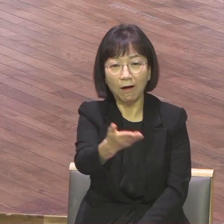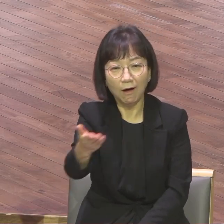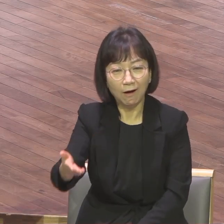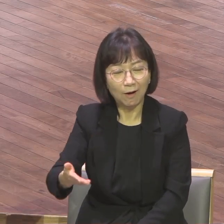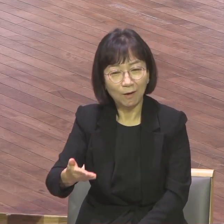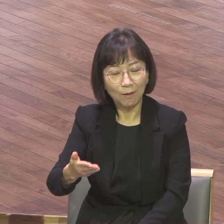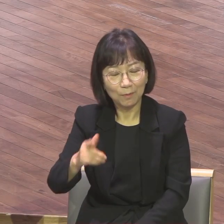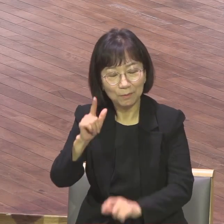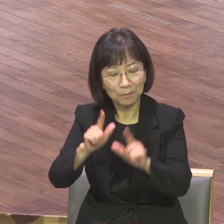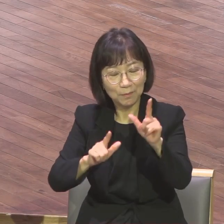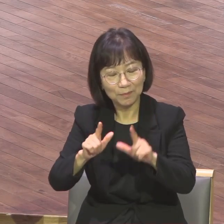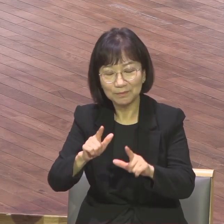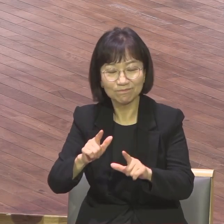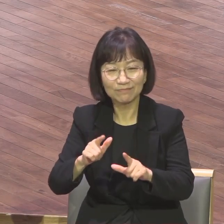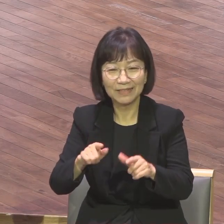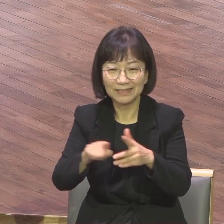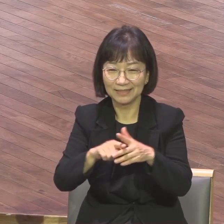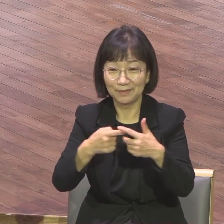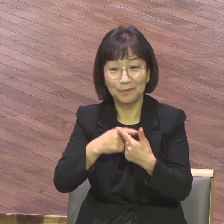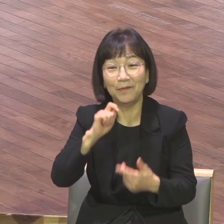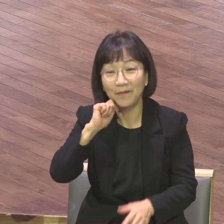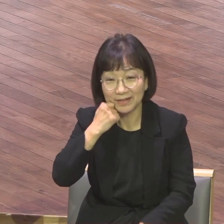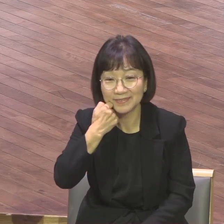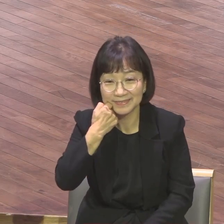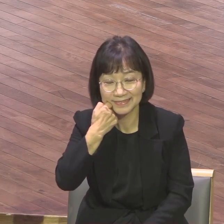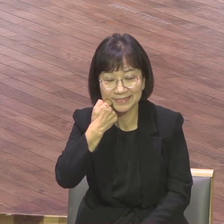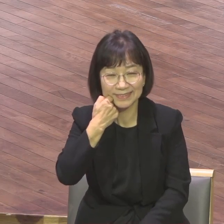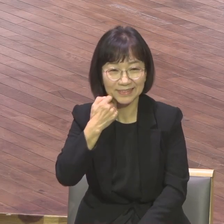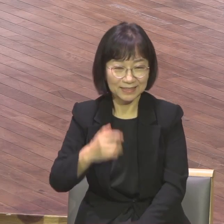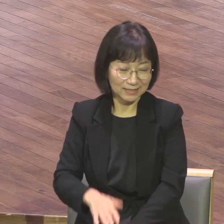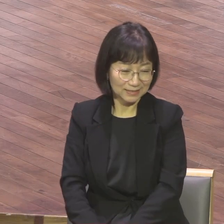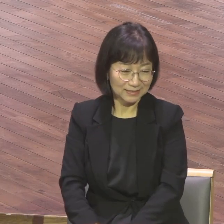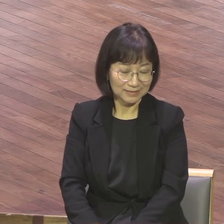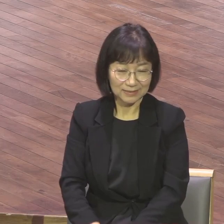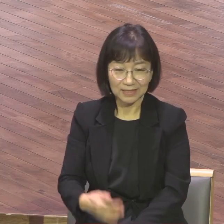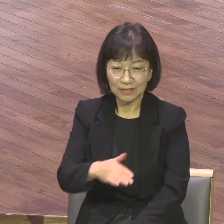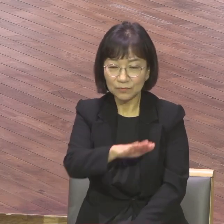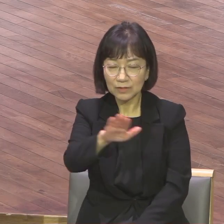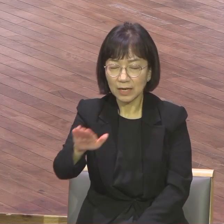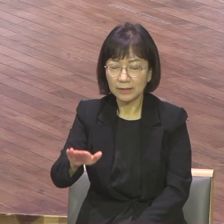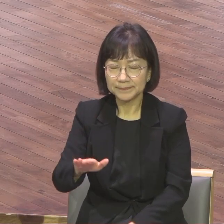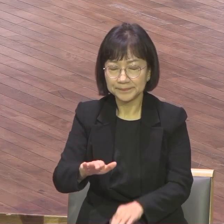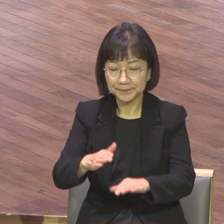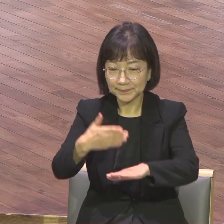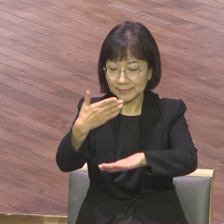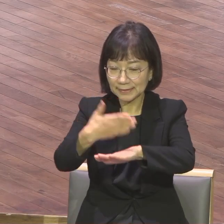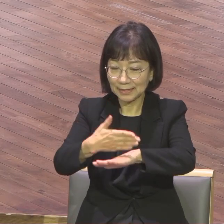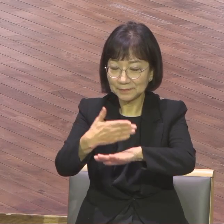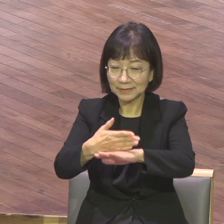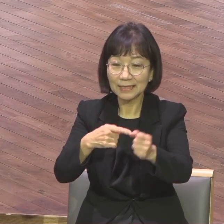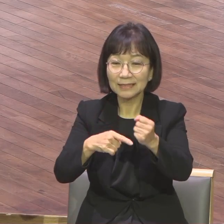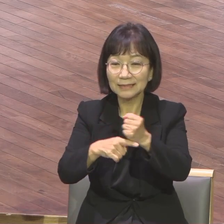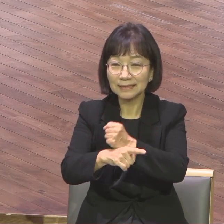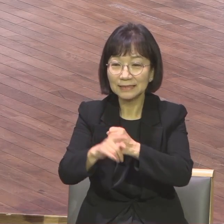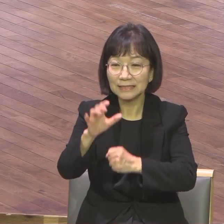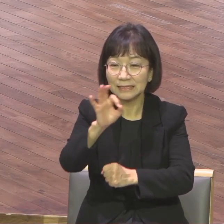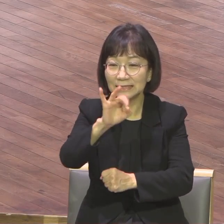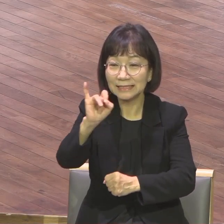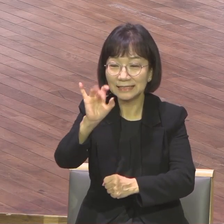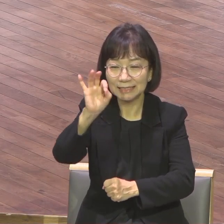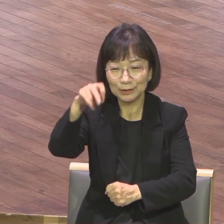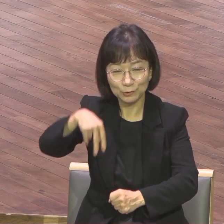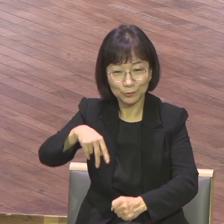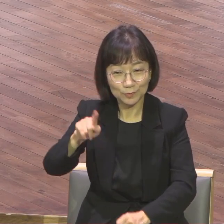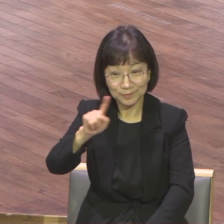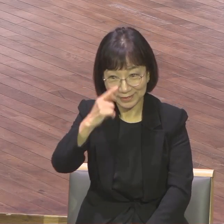자 오늘 본문에 보니까 우리가 인생을 살면서요 감사할 수밖에 없는 이유를 요한이